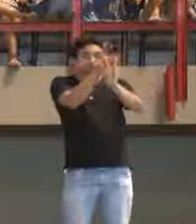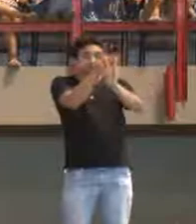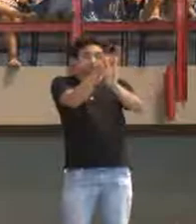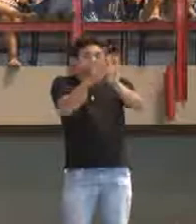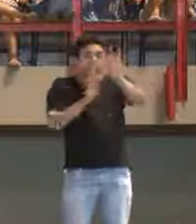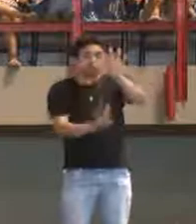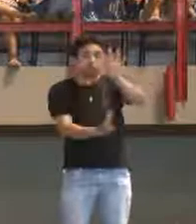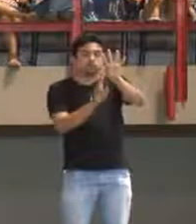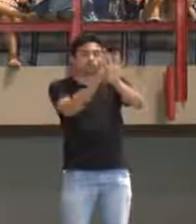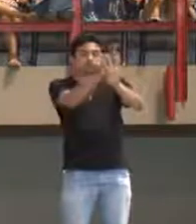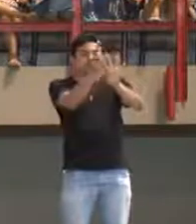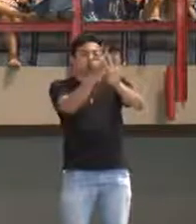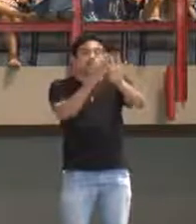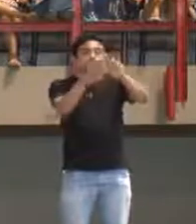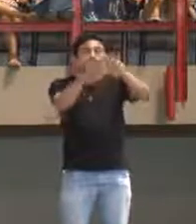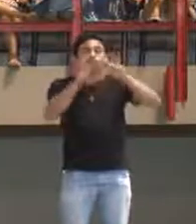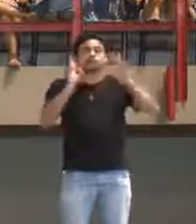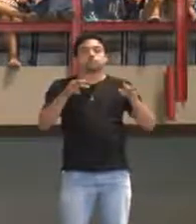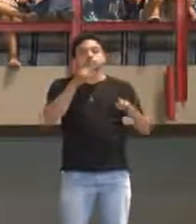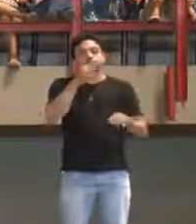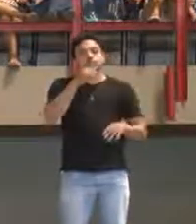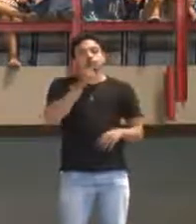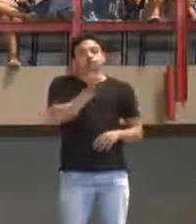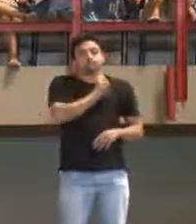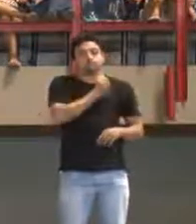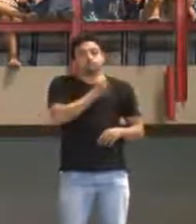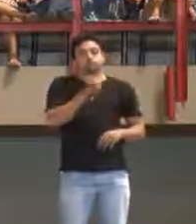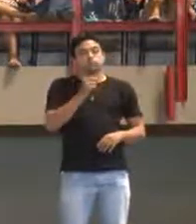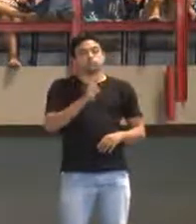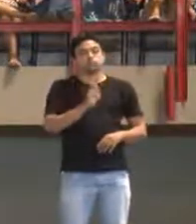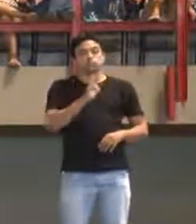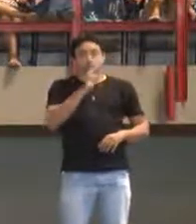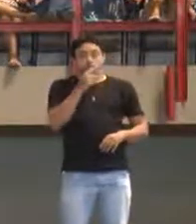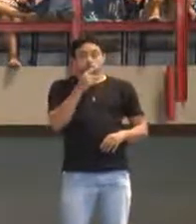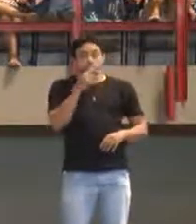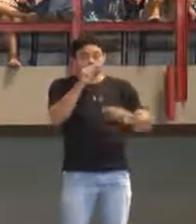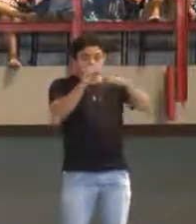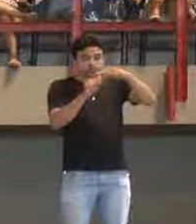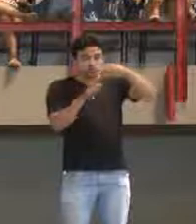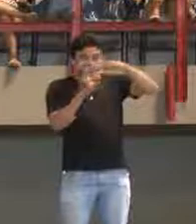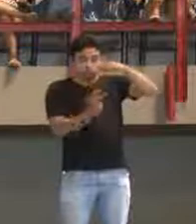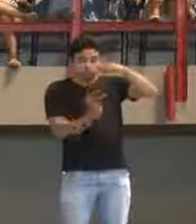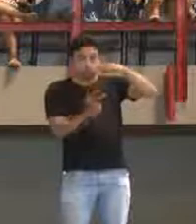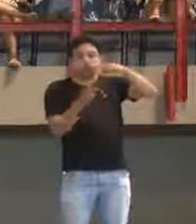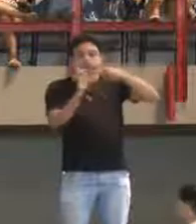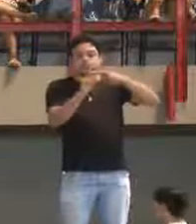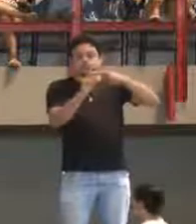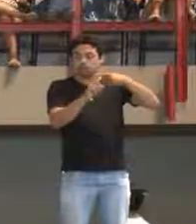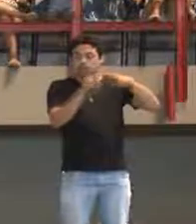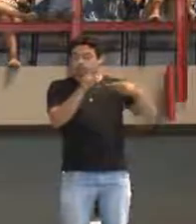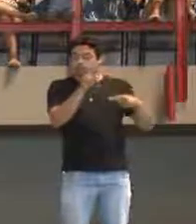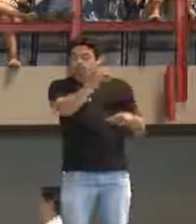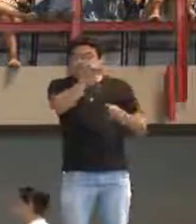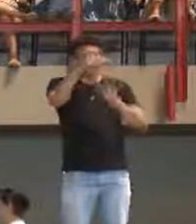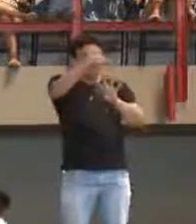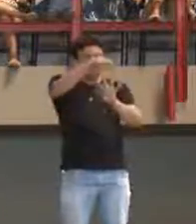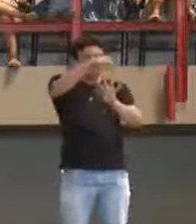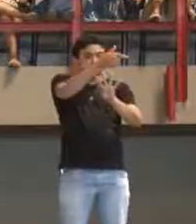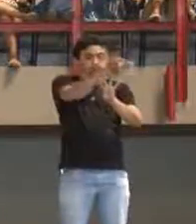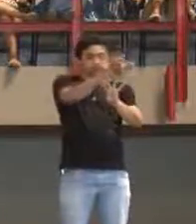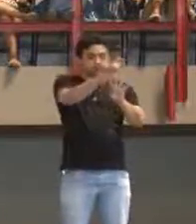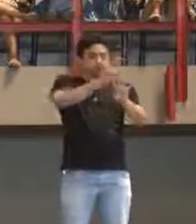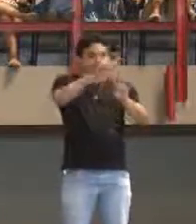quis dizer foi, a média é 2, mas a média não é esse 2, nem é esse 2.